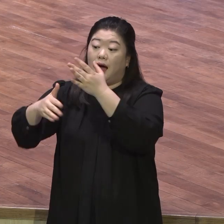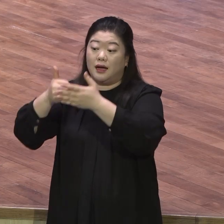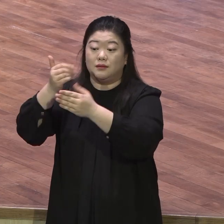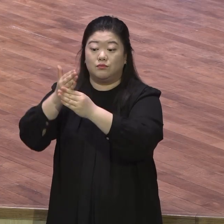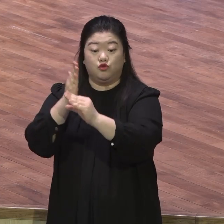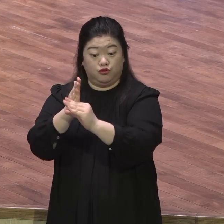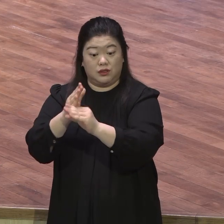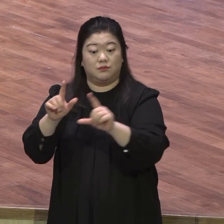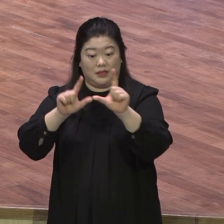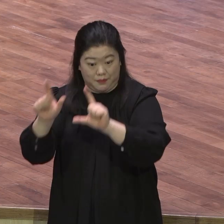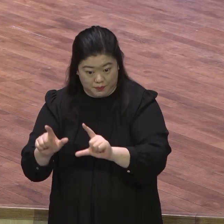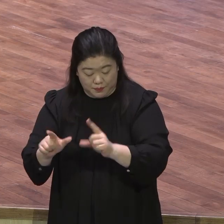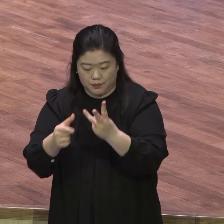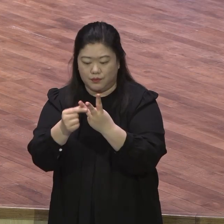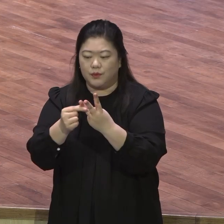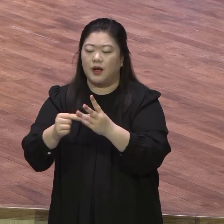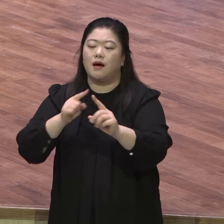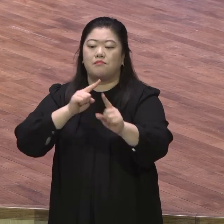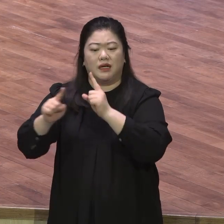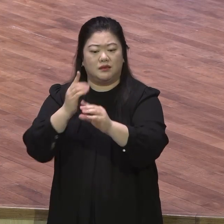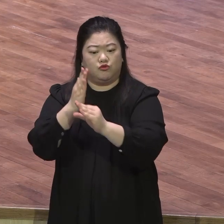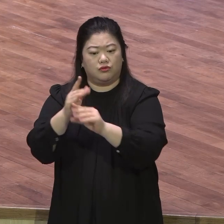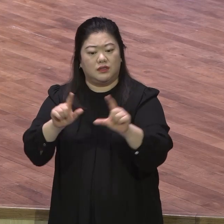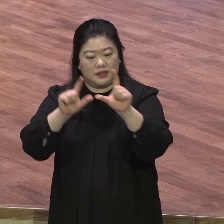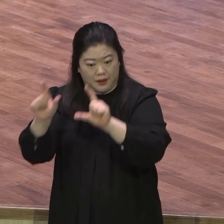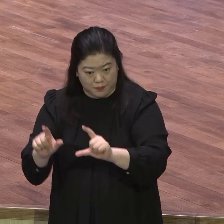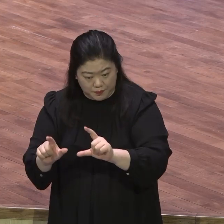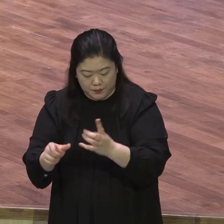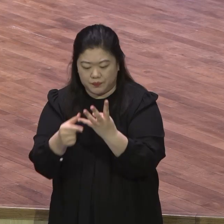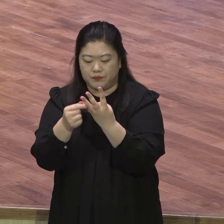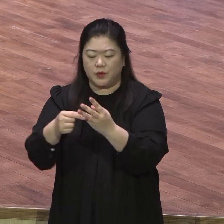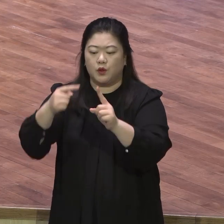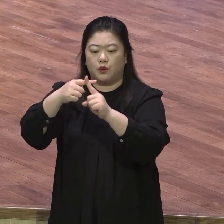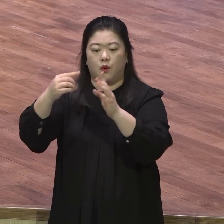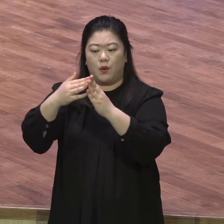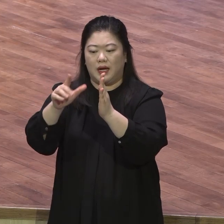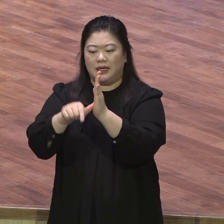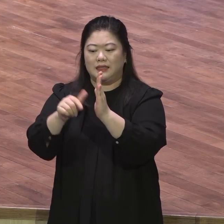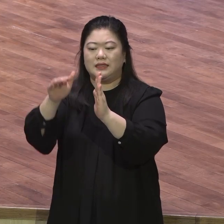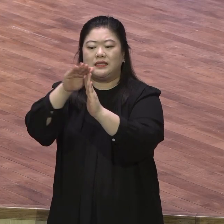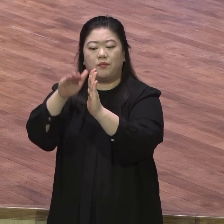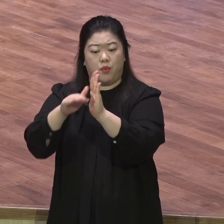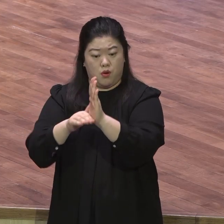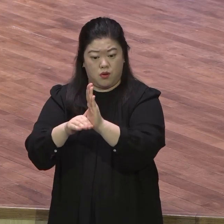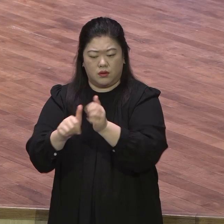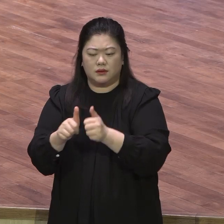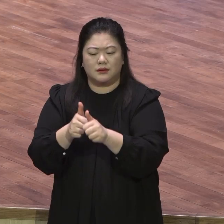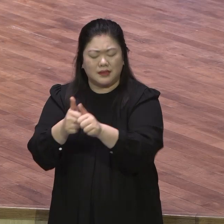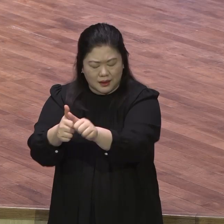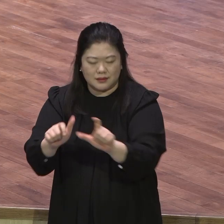우리를 교회 중심의 삶. 교회 시간표에 내 삶의 스케줄을 맞추는 삶이에요.